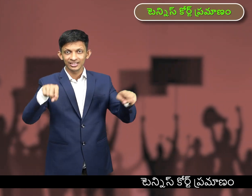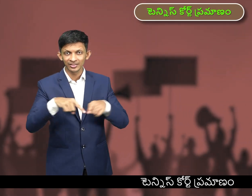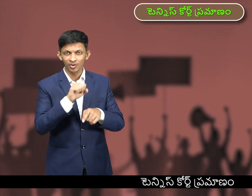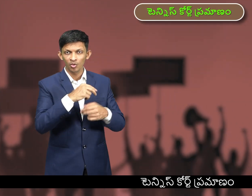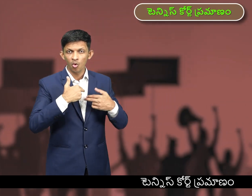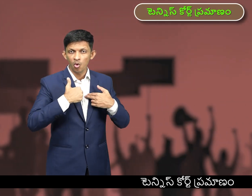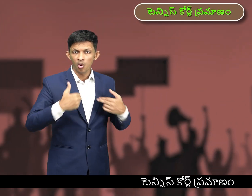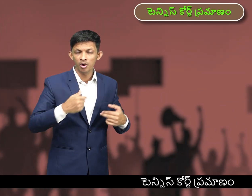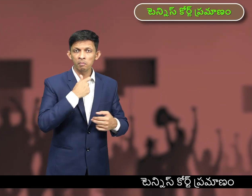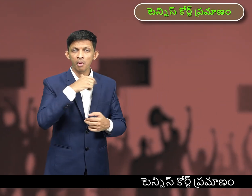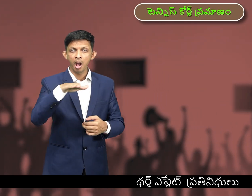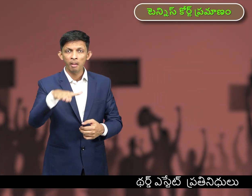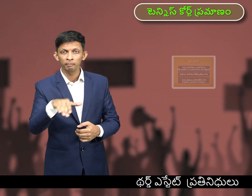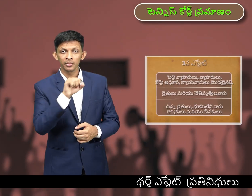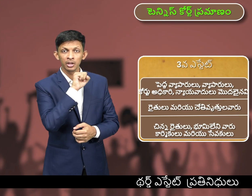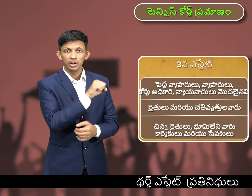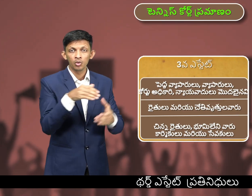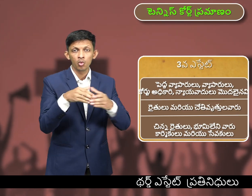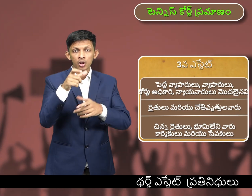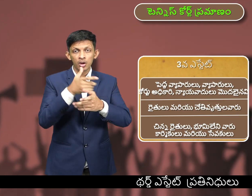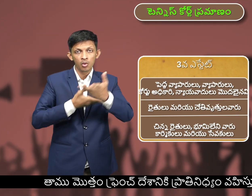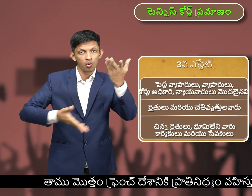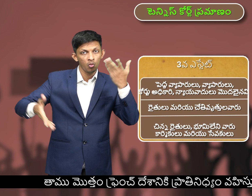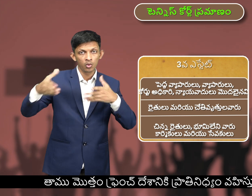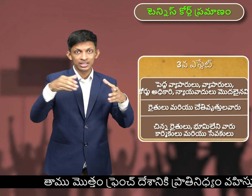టెన్నిస్ కోర్ట్ ప్రమాణం. థర్డ్ ఎస్టేట్ ప్రతినిధులు తాము మొత్తం